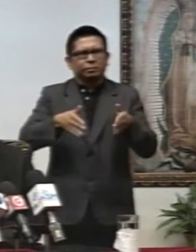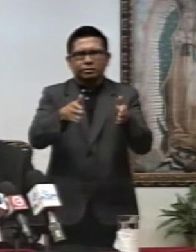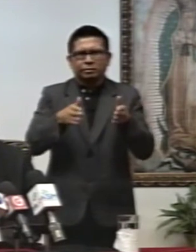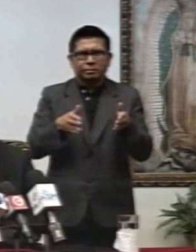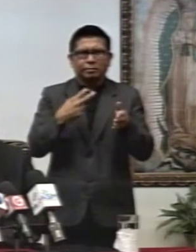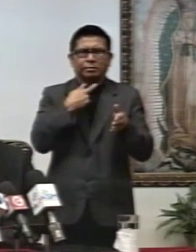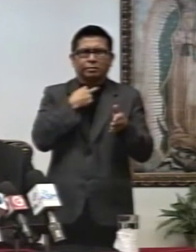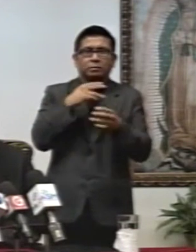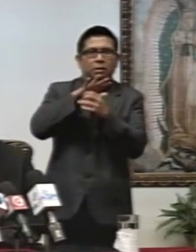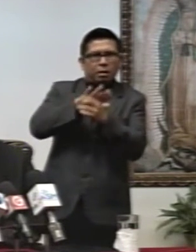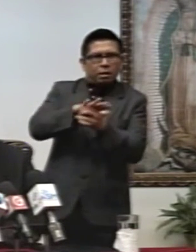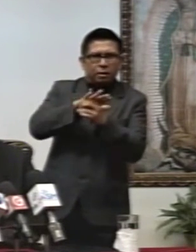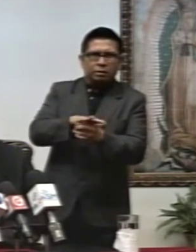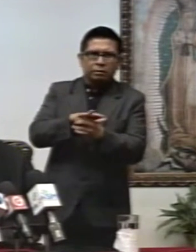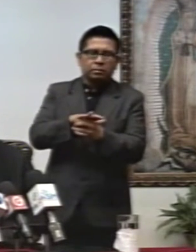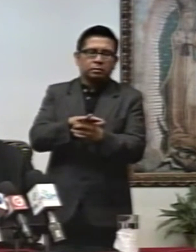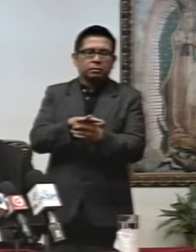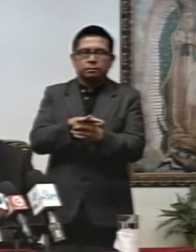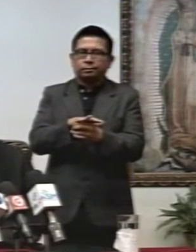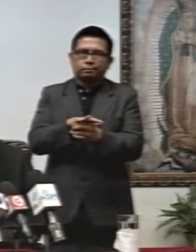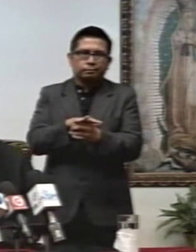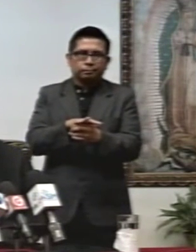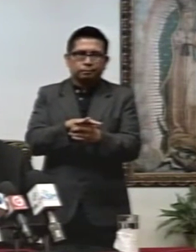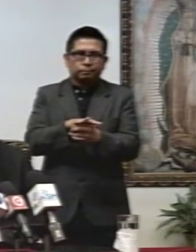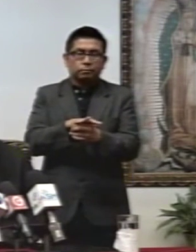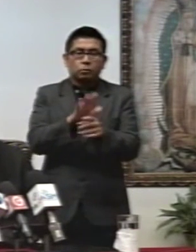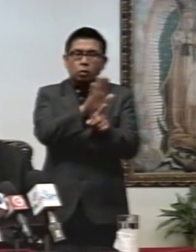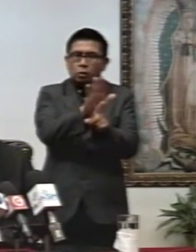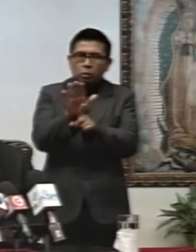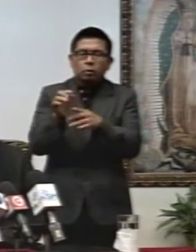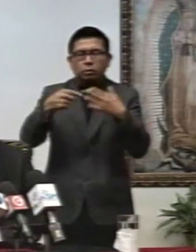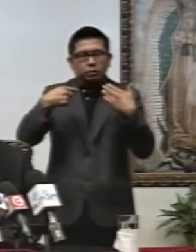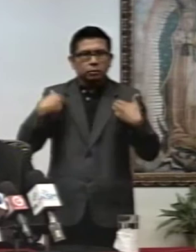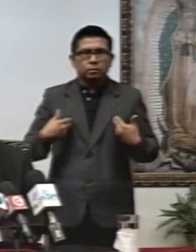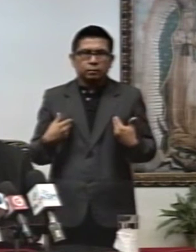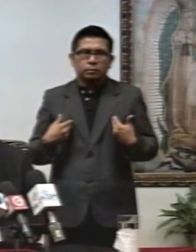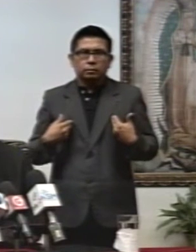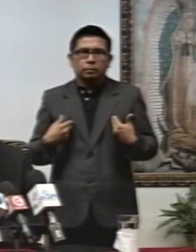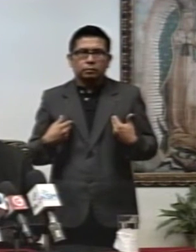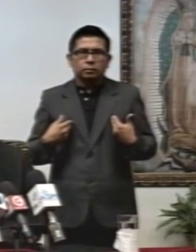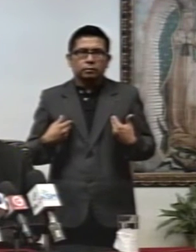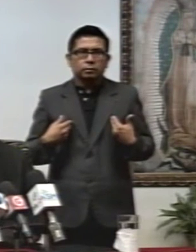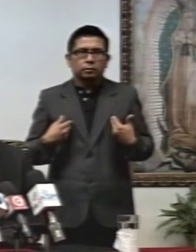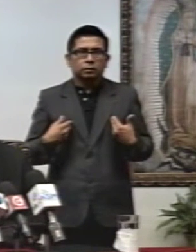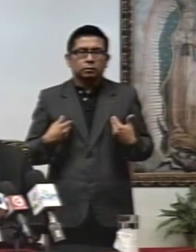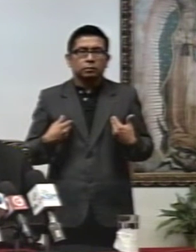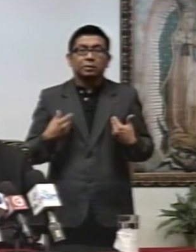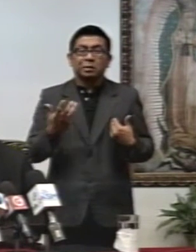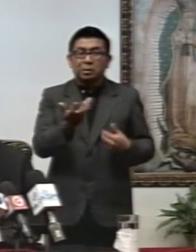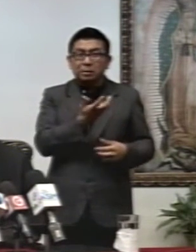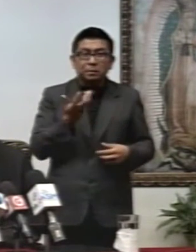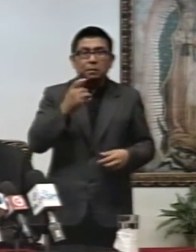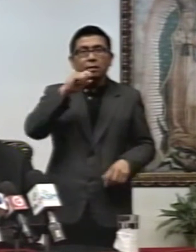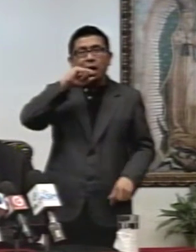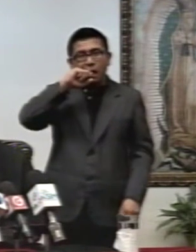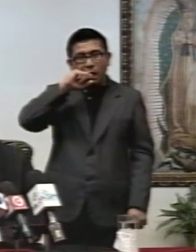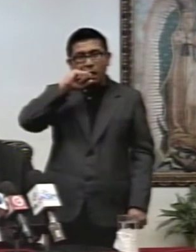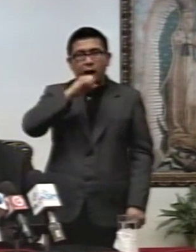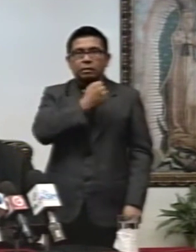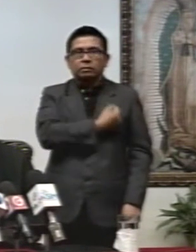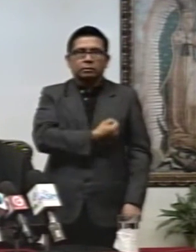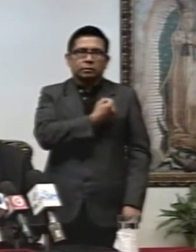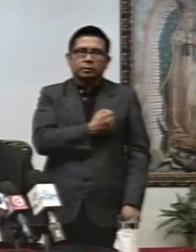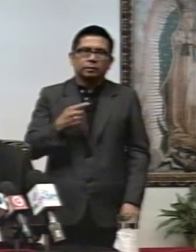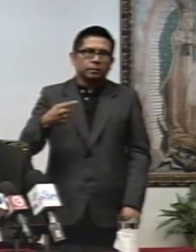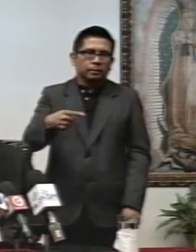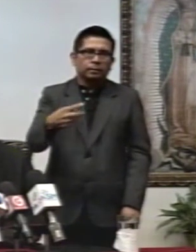para presionar por sus propios derechos. Y son siempre las personas más pobres, naturalmente,